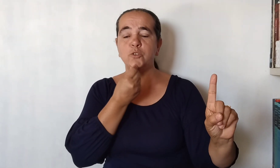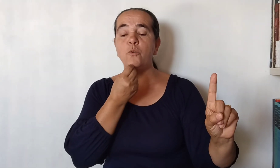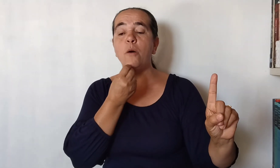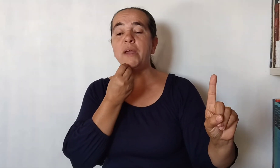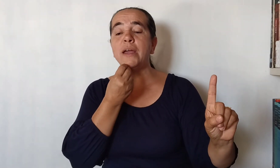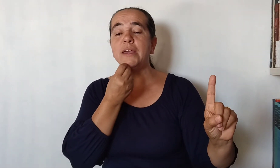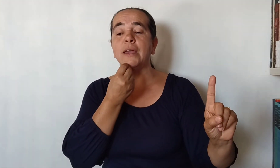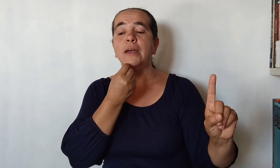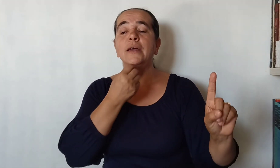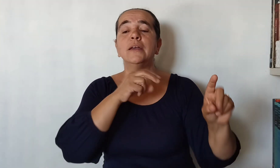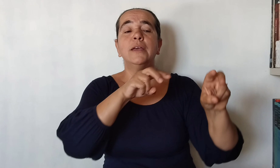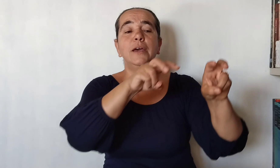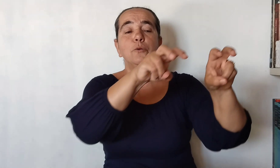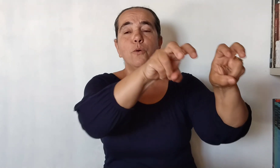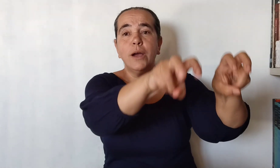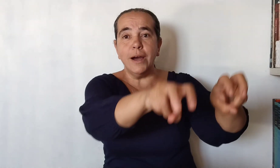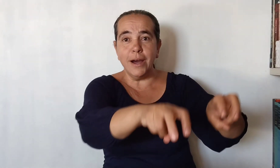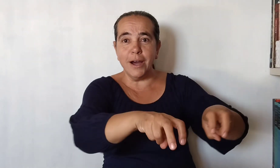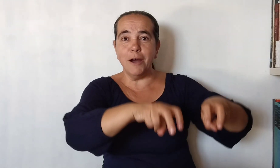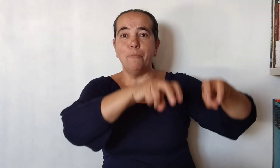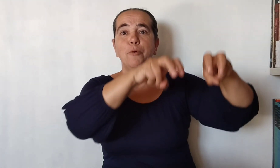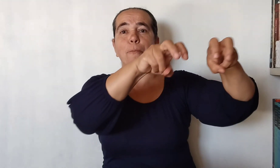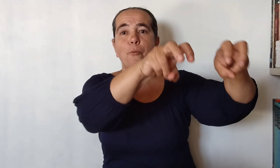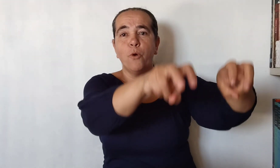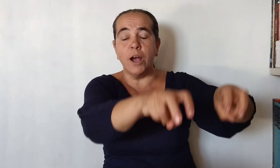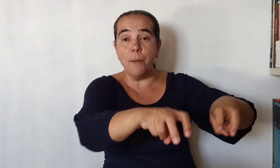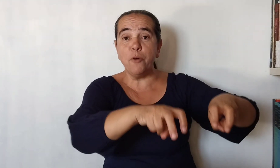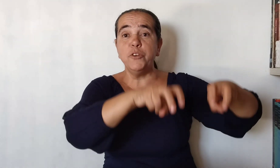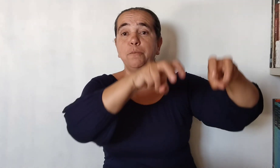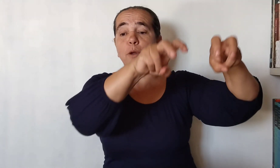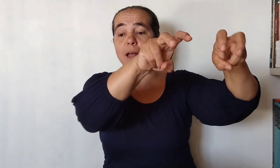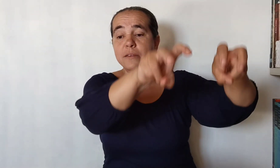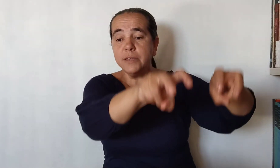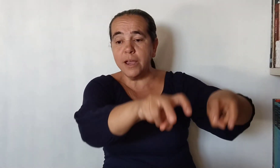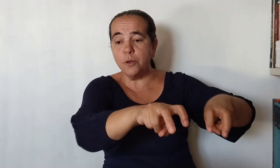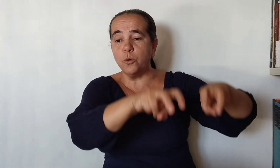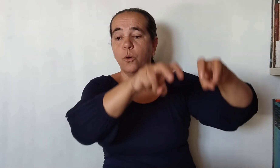um homem aqui, que no campo, o campo eu fiz pro lado esquerdo.